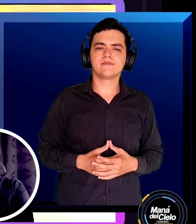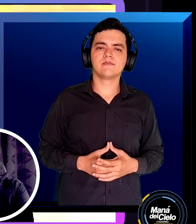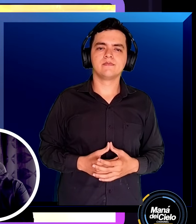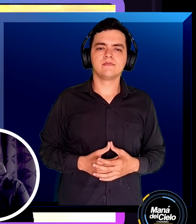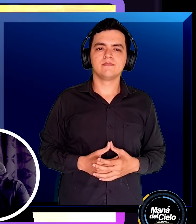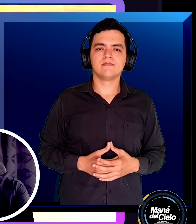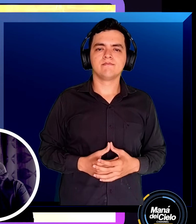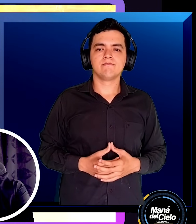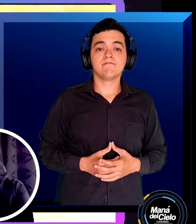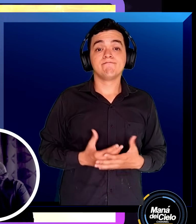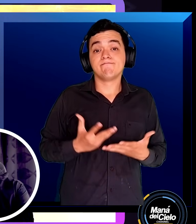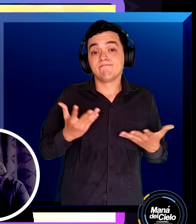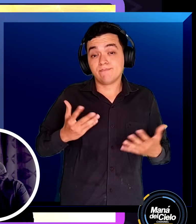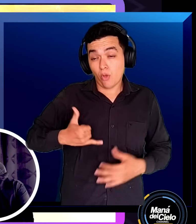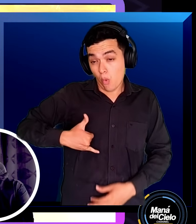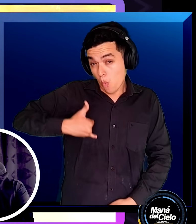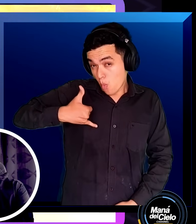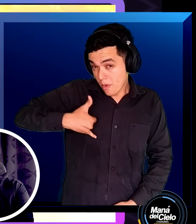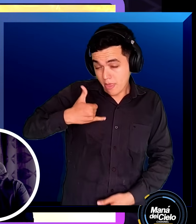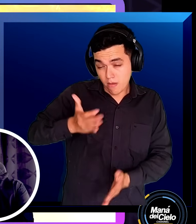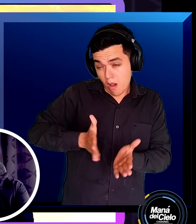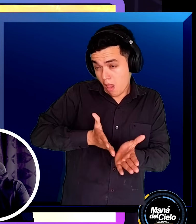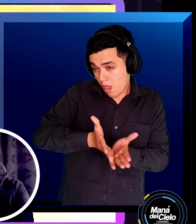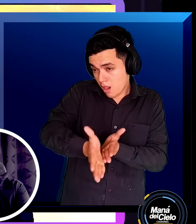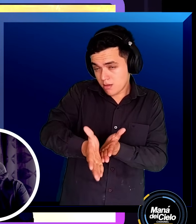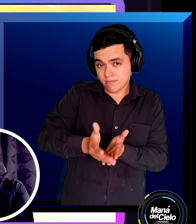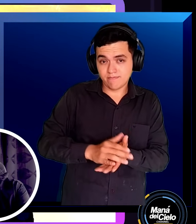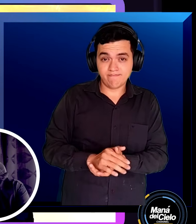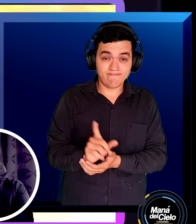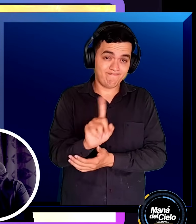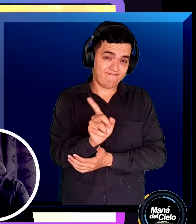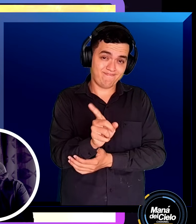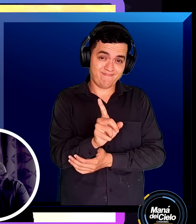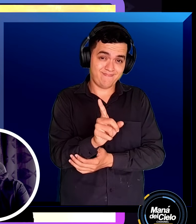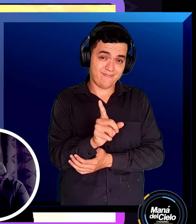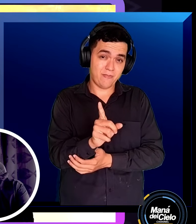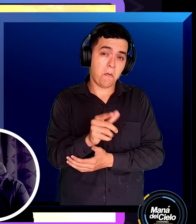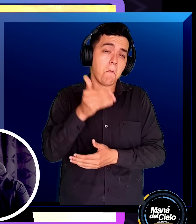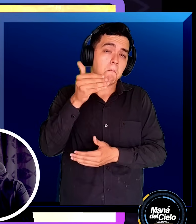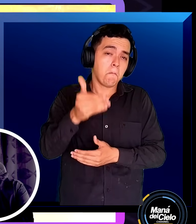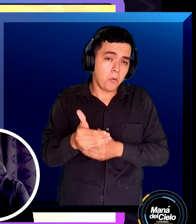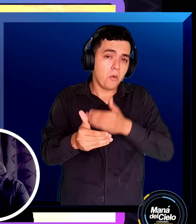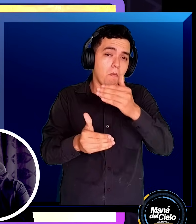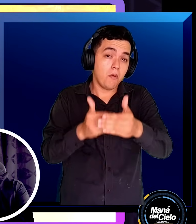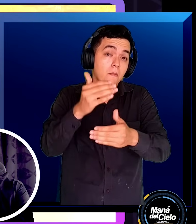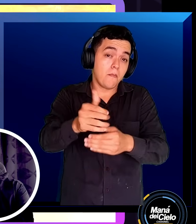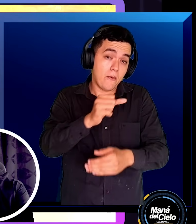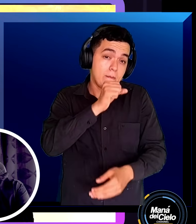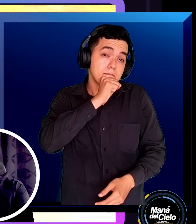las veces pasadas que tuve la oportunidad de estar con ustedes en ayuno de 3 días, los tiempos de